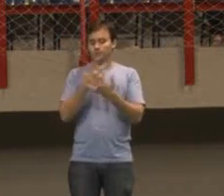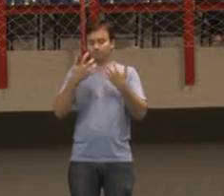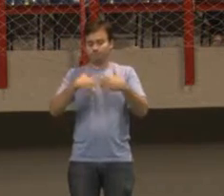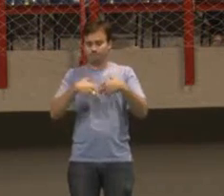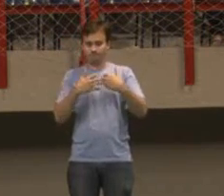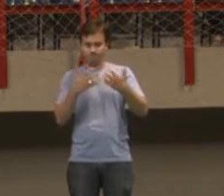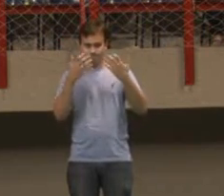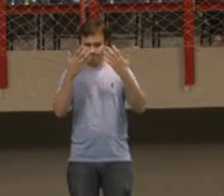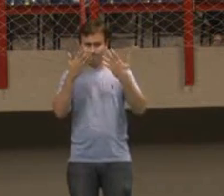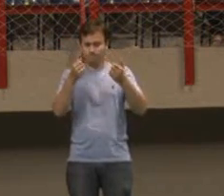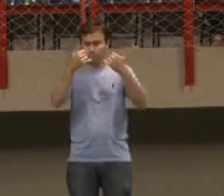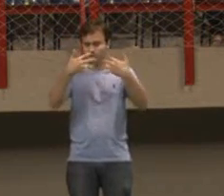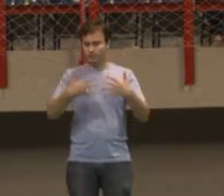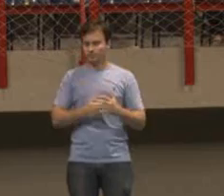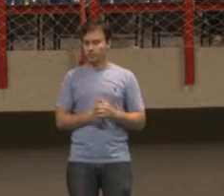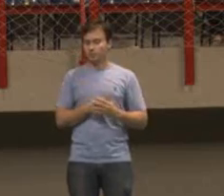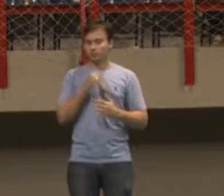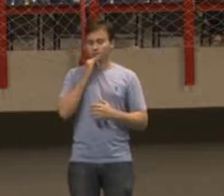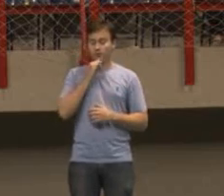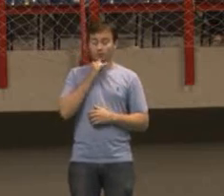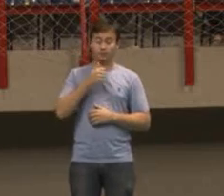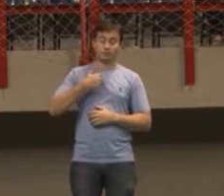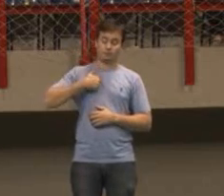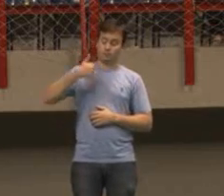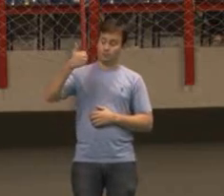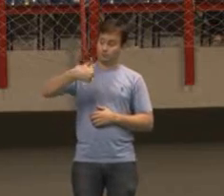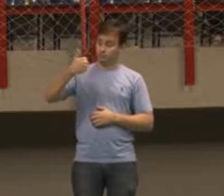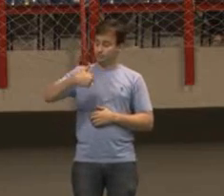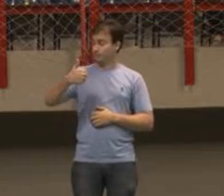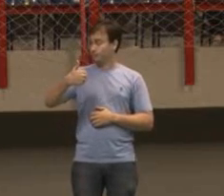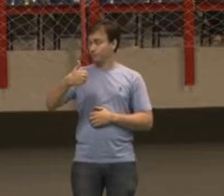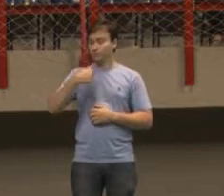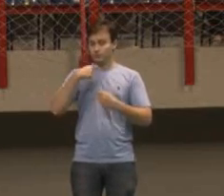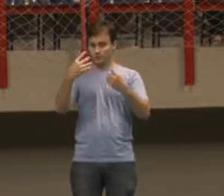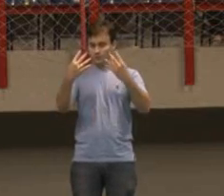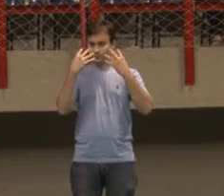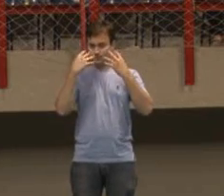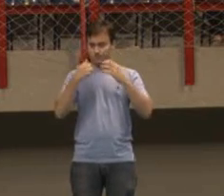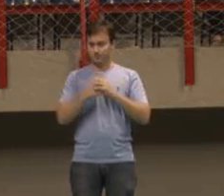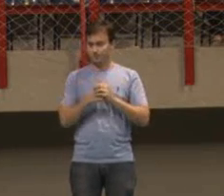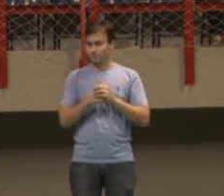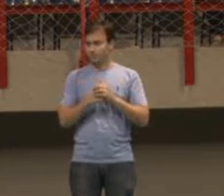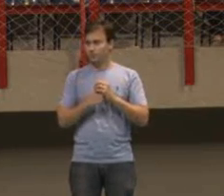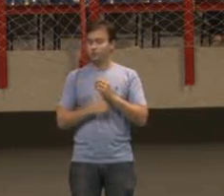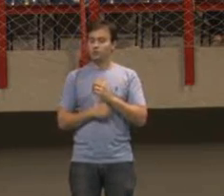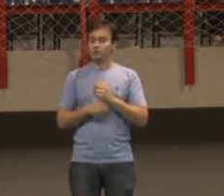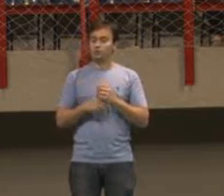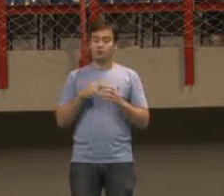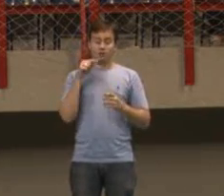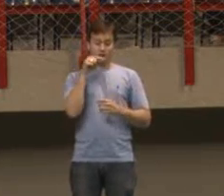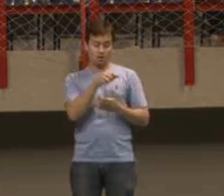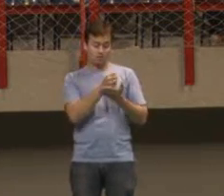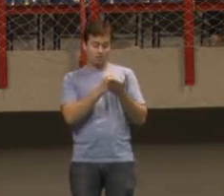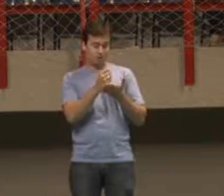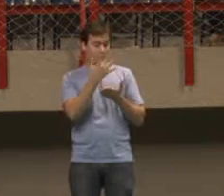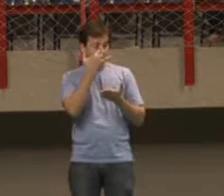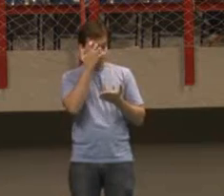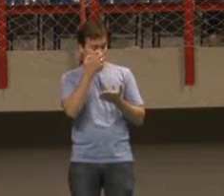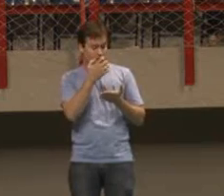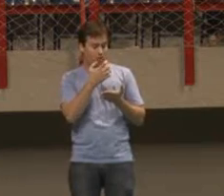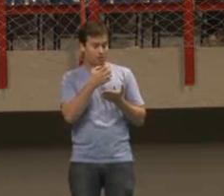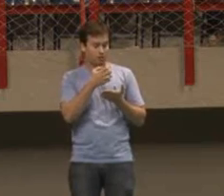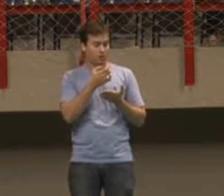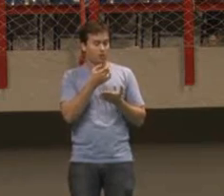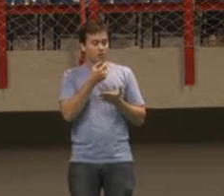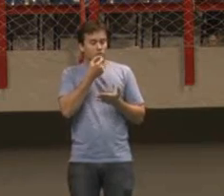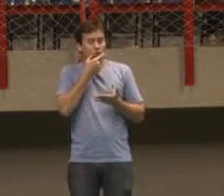maneiras no corpo da mulher. Primeiro, prestem bem atenção. A pílula do dia seguinte, ela